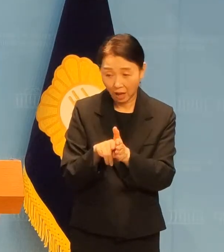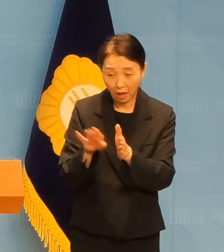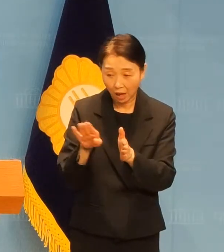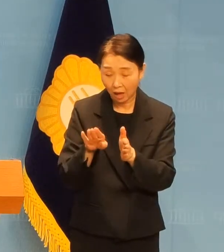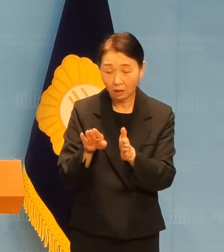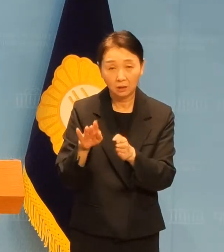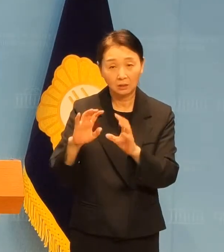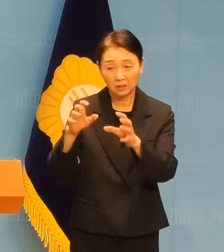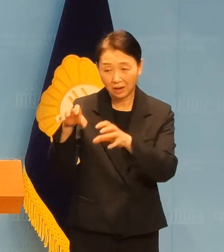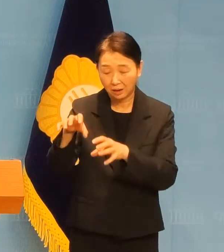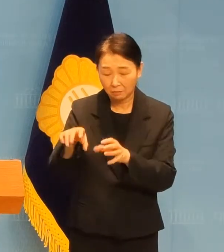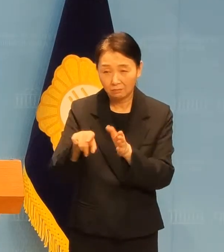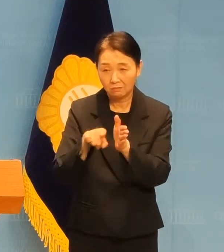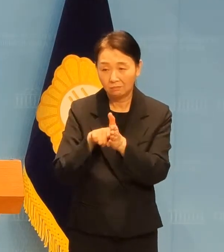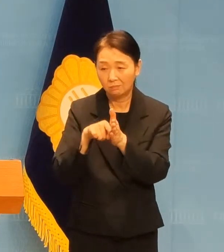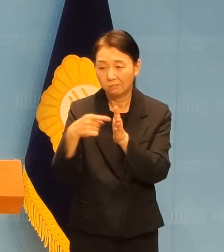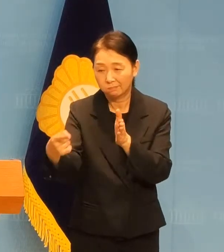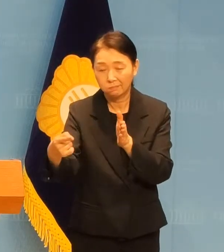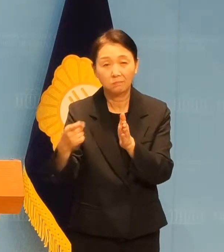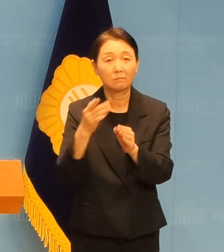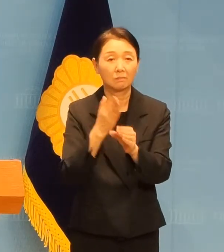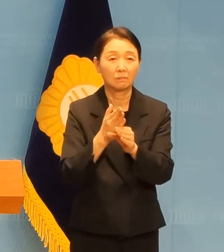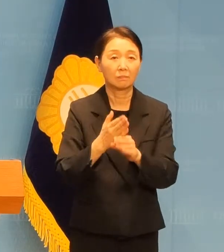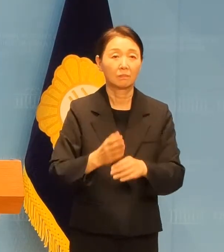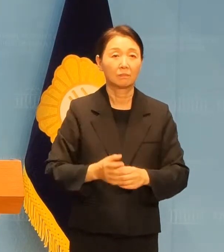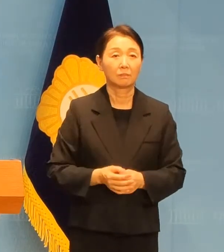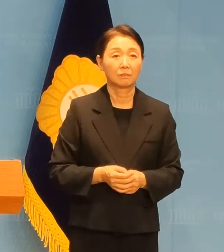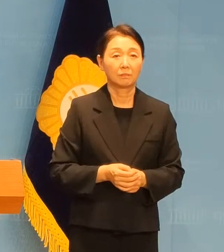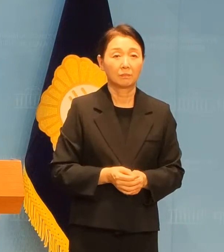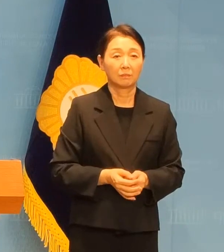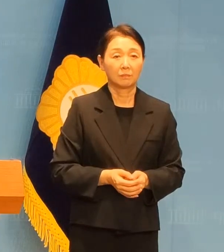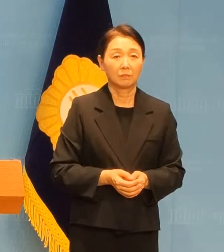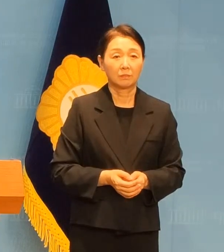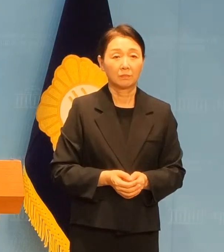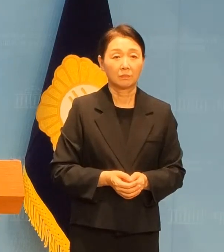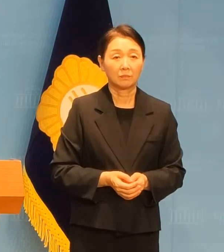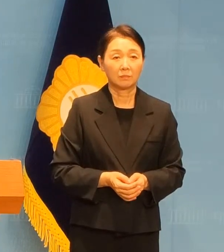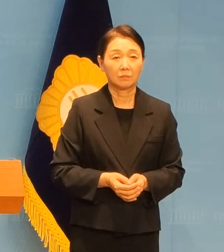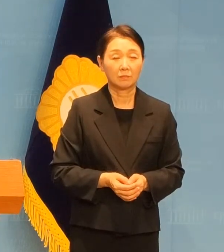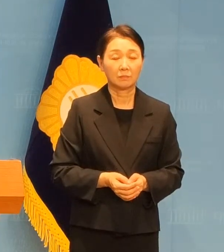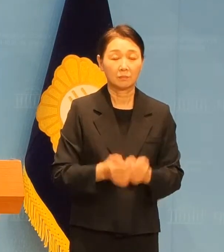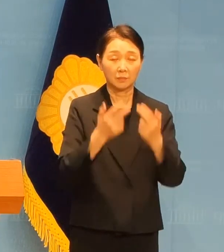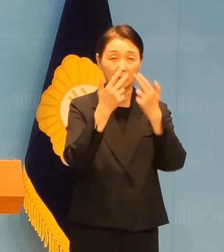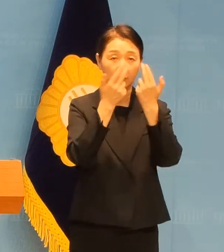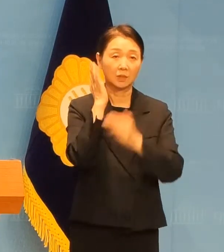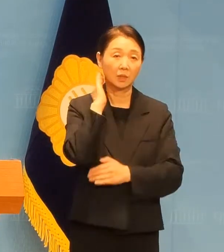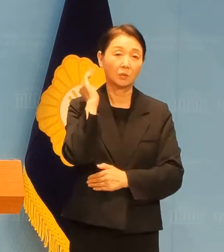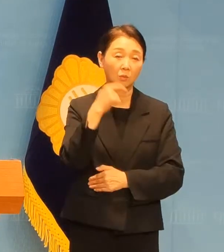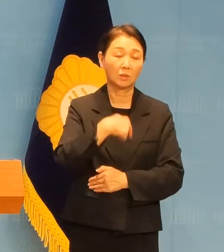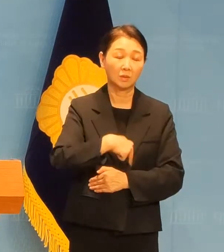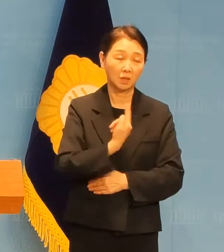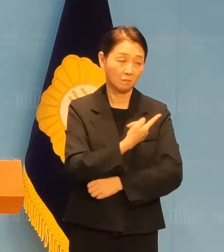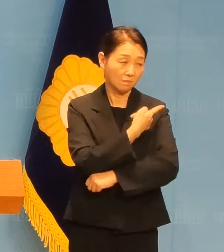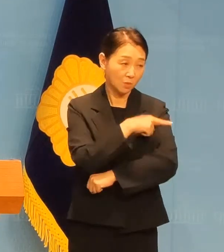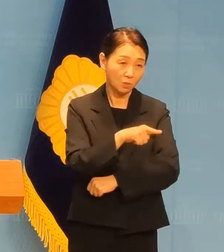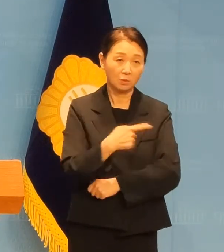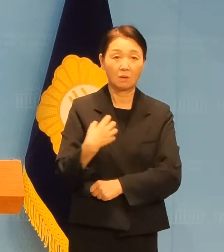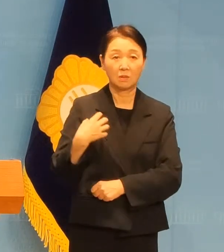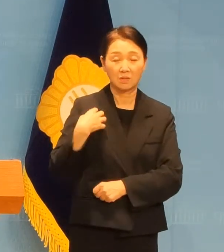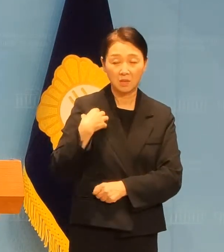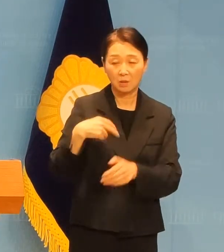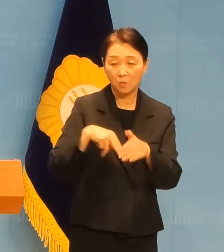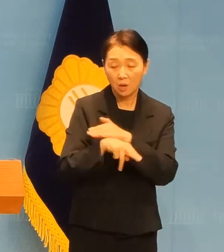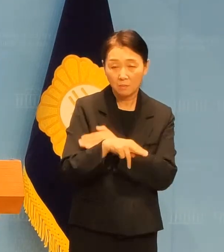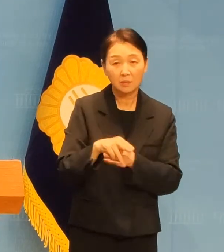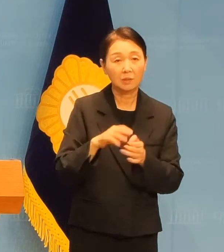양국 간 불신만 쌓여가고 있는 상황입니다. 이 대통령은 자신의 무능과 책임